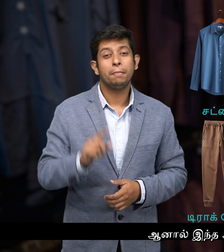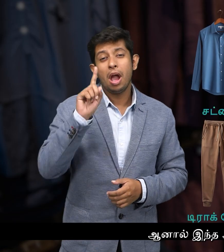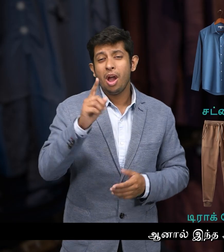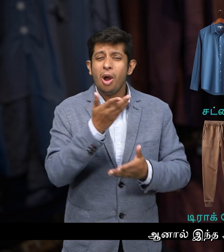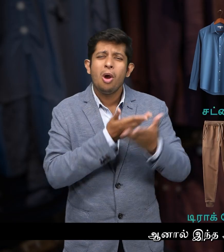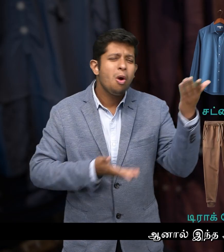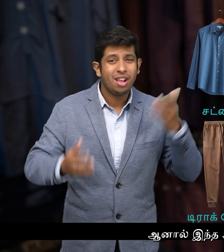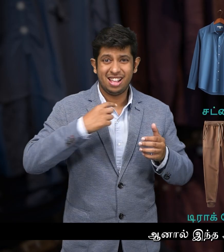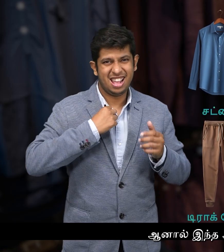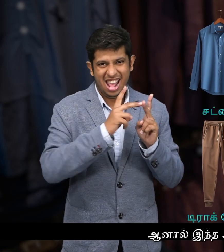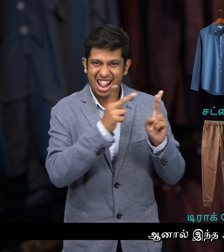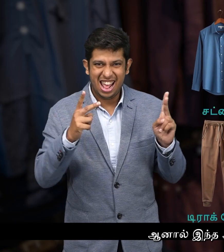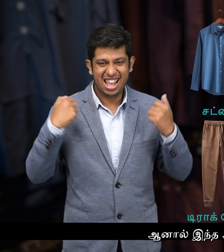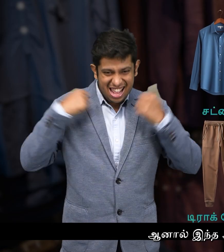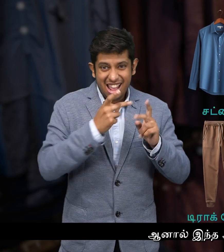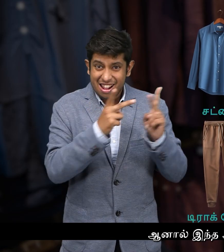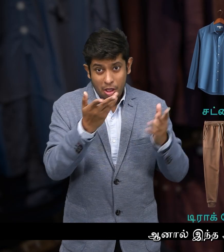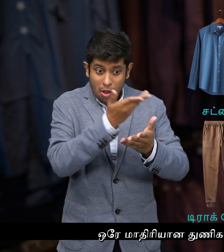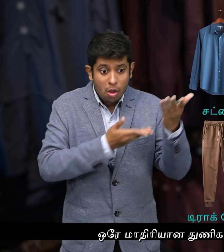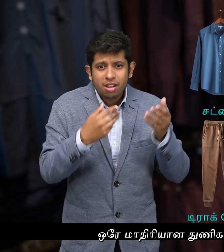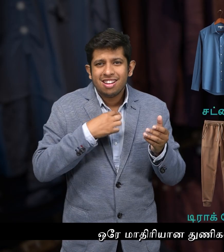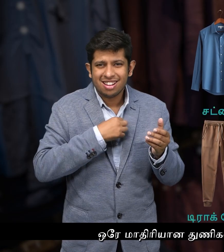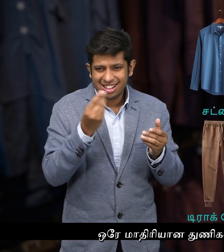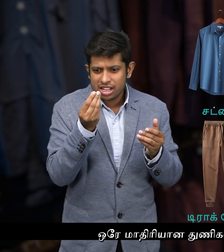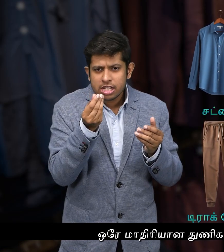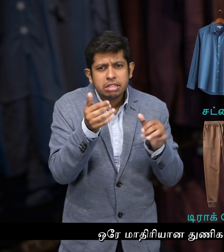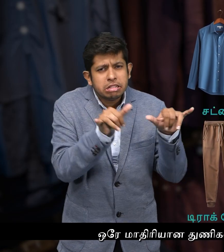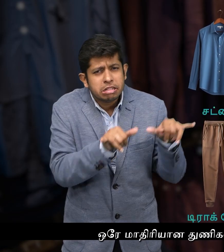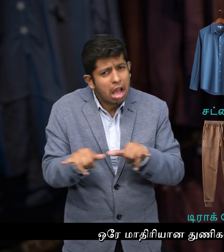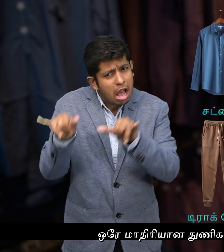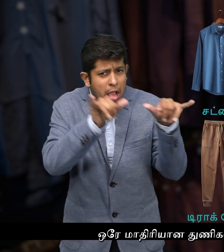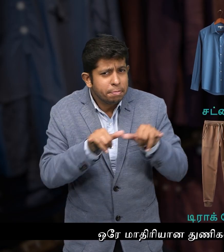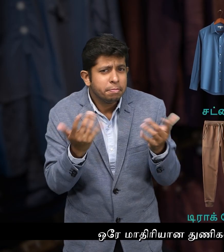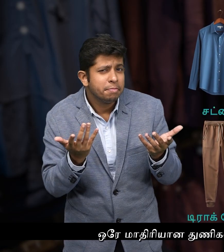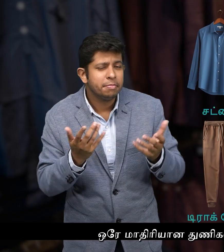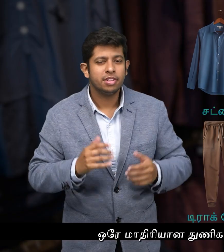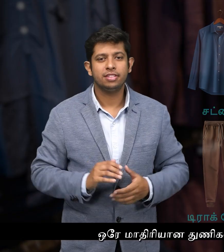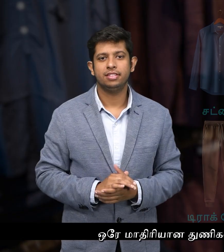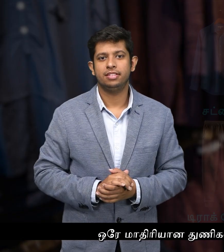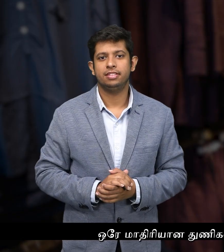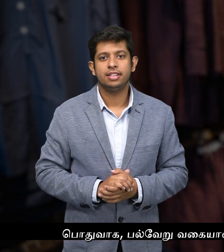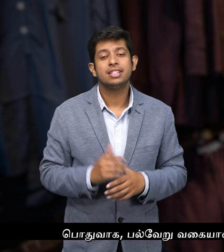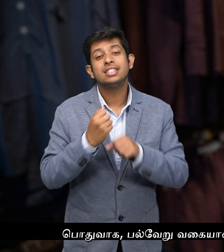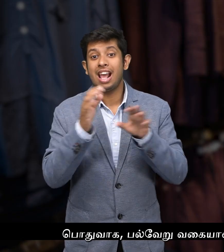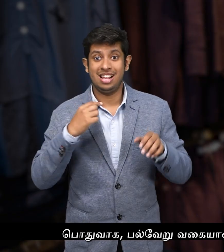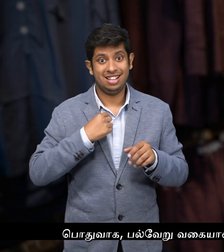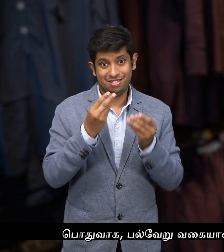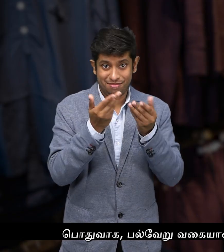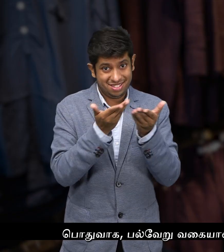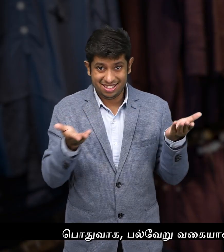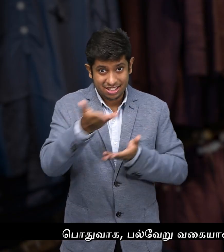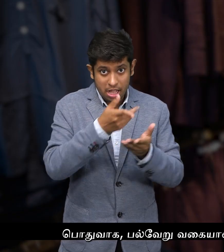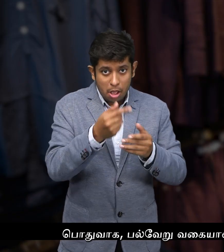ஒரே மாதிரியான துணிகளை பயன்படுத்துகின்றனவா? பொதுவாக பல்வேறு வகையான துணிகளை பயன்படுத்தி